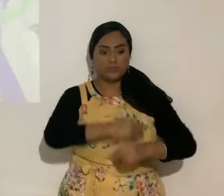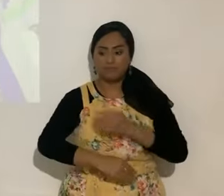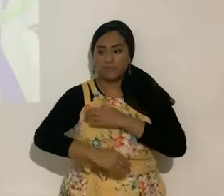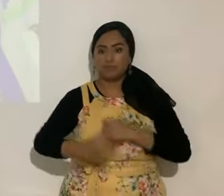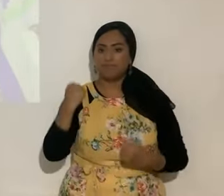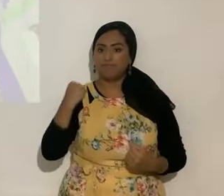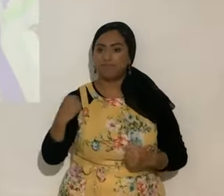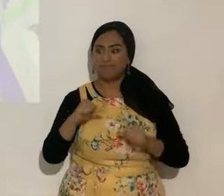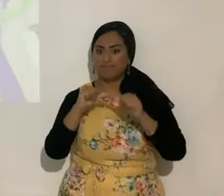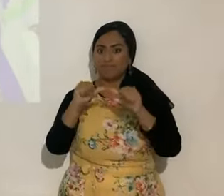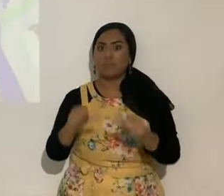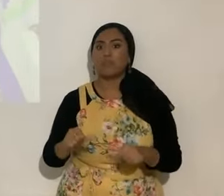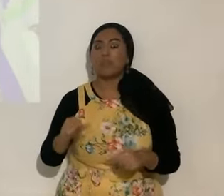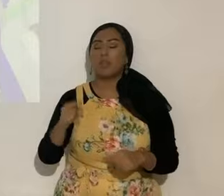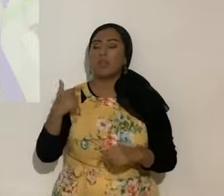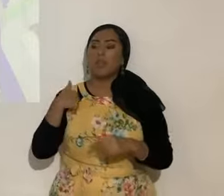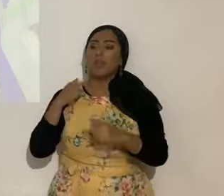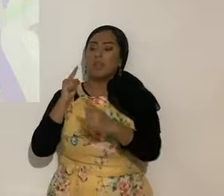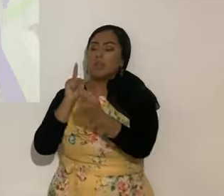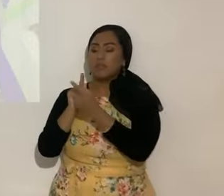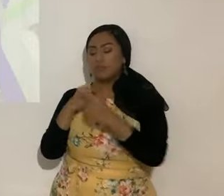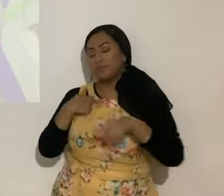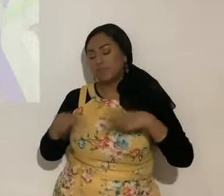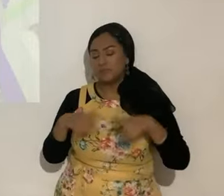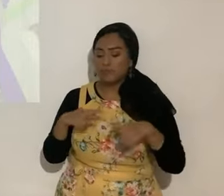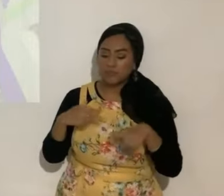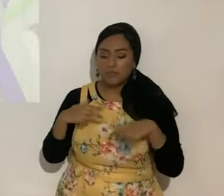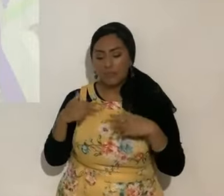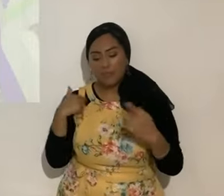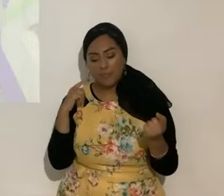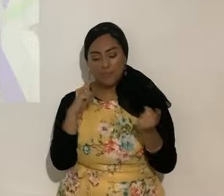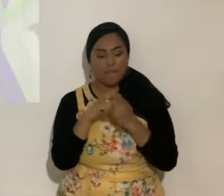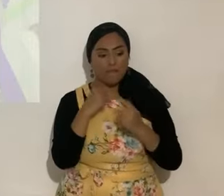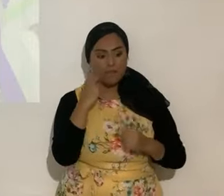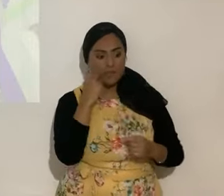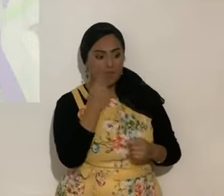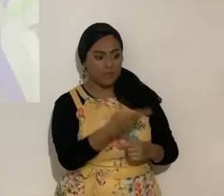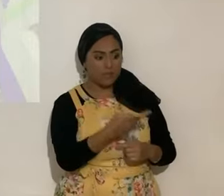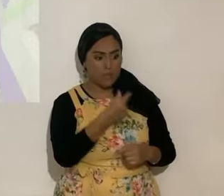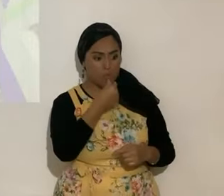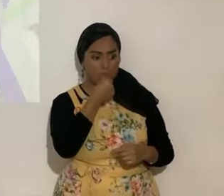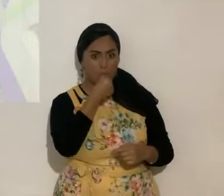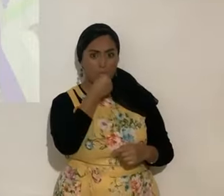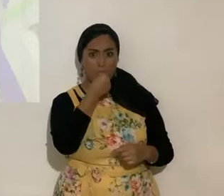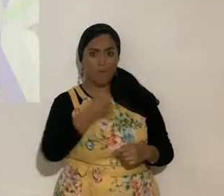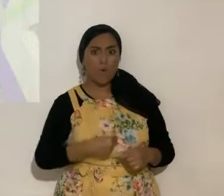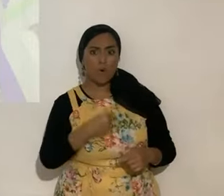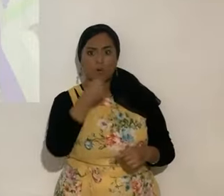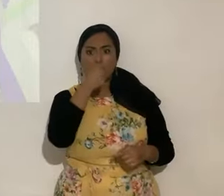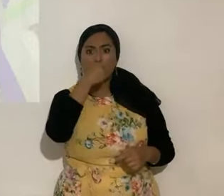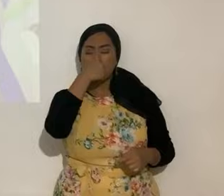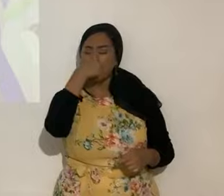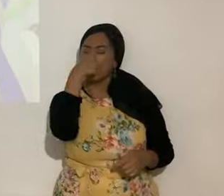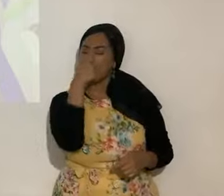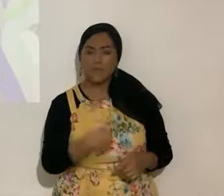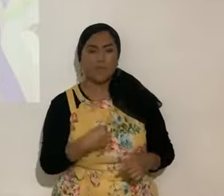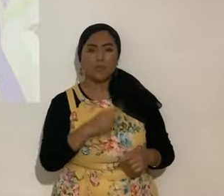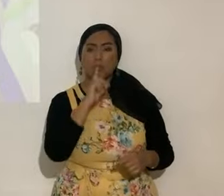etcétera, y un día me lo encuentro, en la calle, y lo vi súper delgado, muy demacrado,